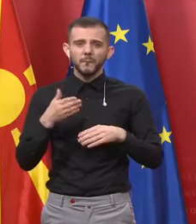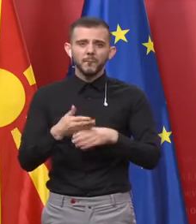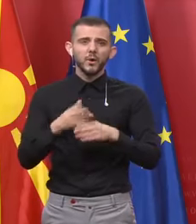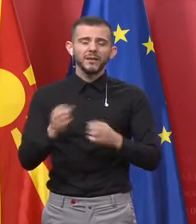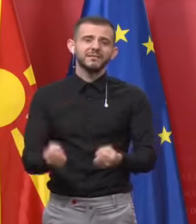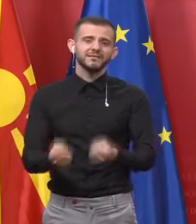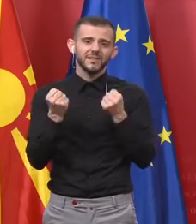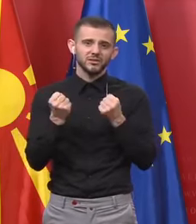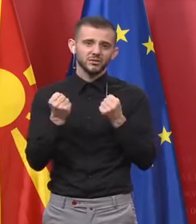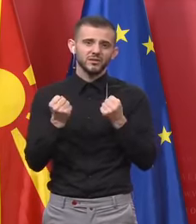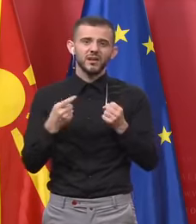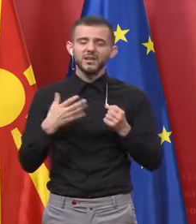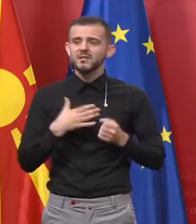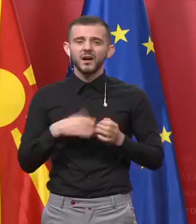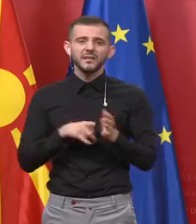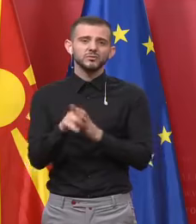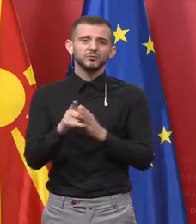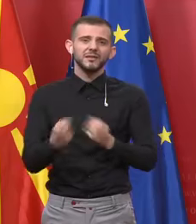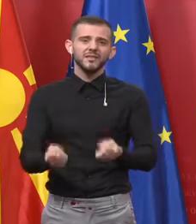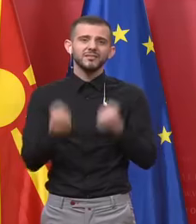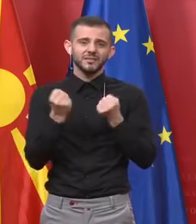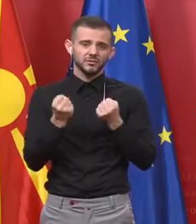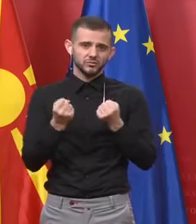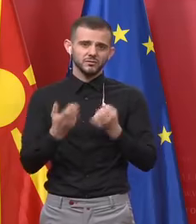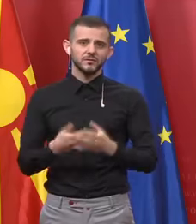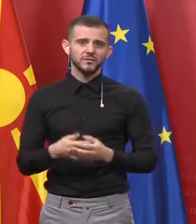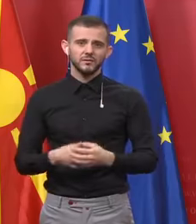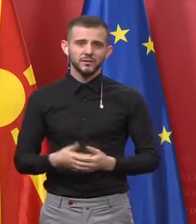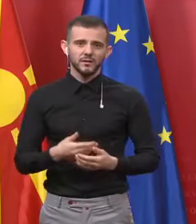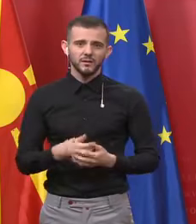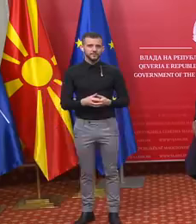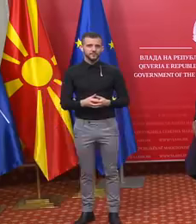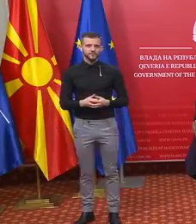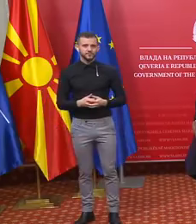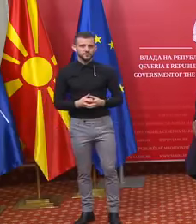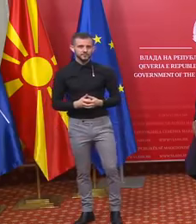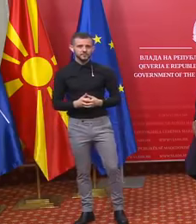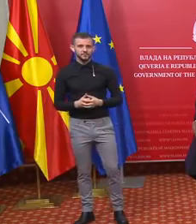се постигнува некаков резултат во лечењето.